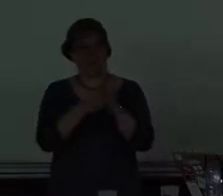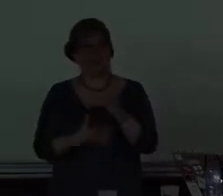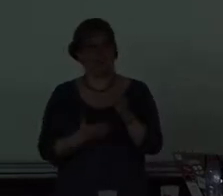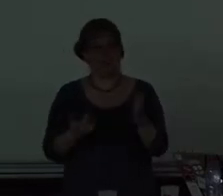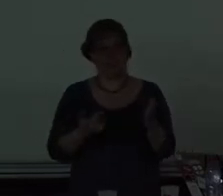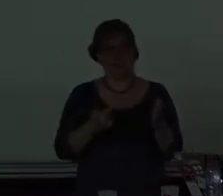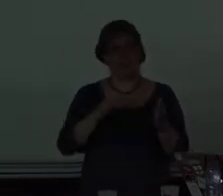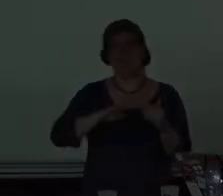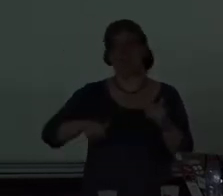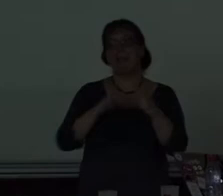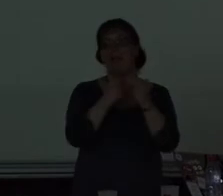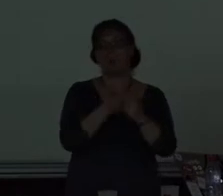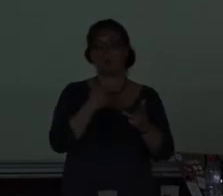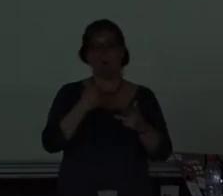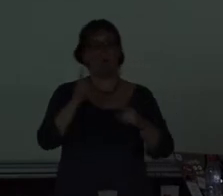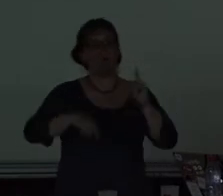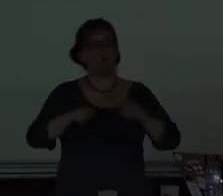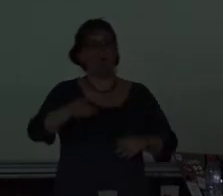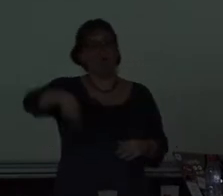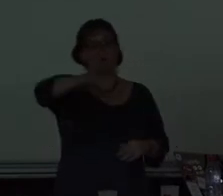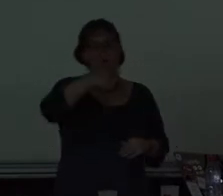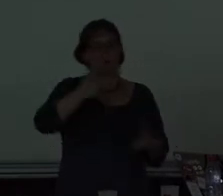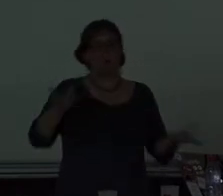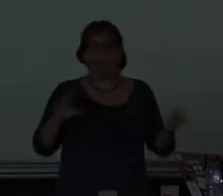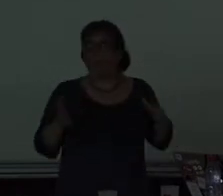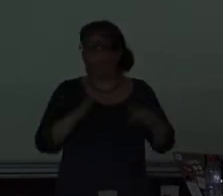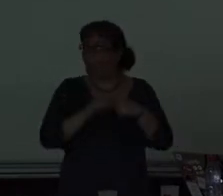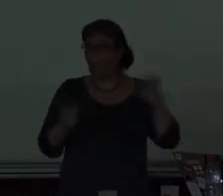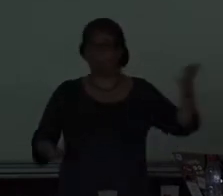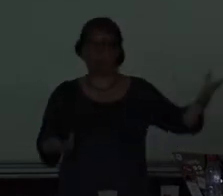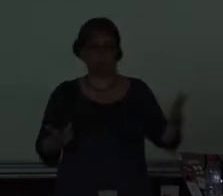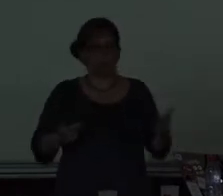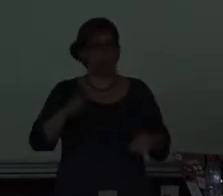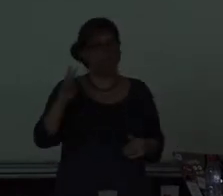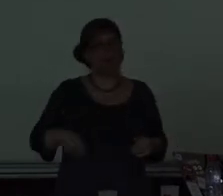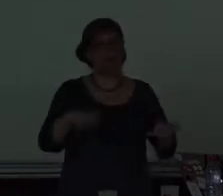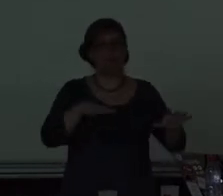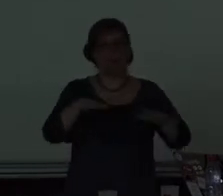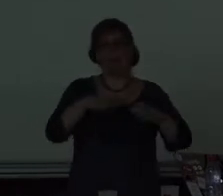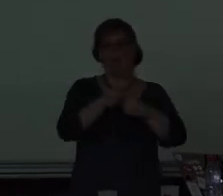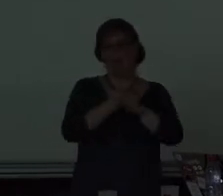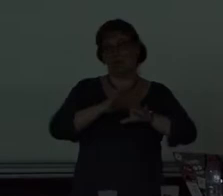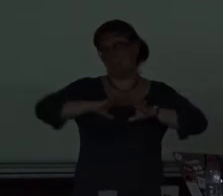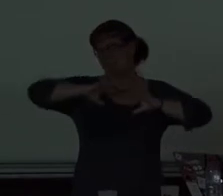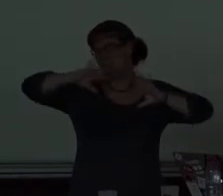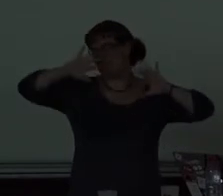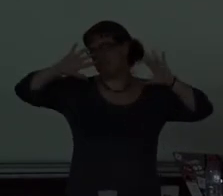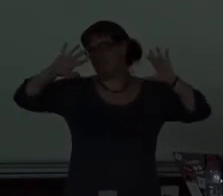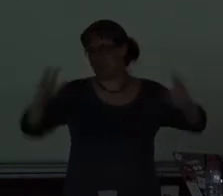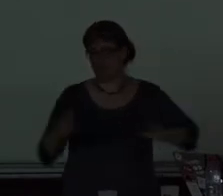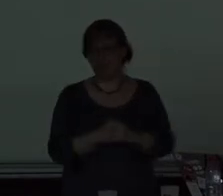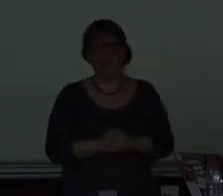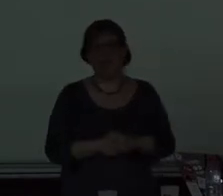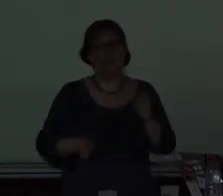comment faire ». En fait, des moyens de partager vos connaissances, il y en a plein. Le tout, c'est de trouver ce qui vous